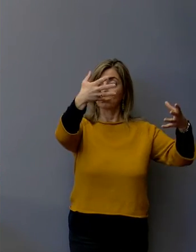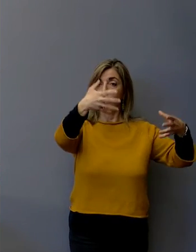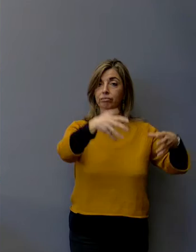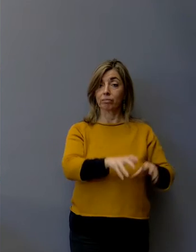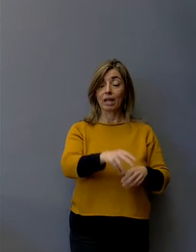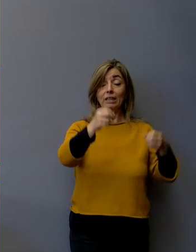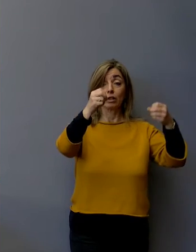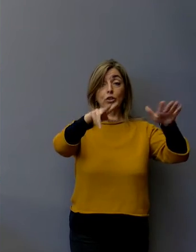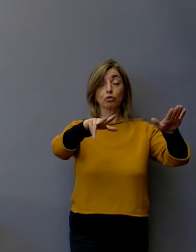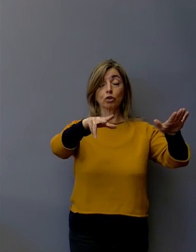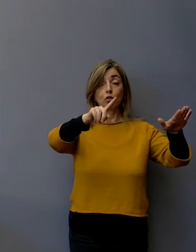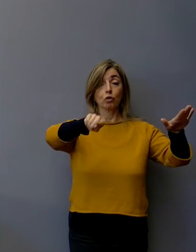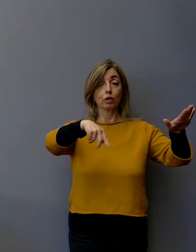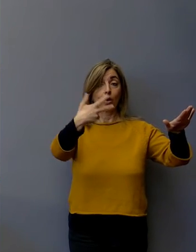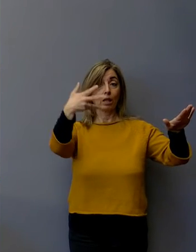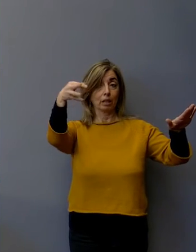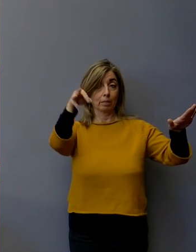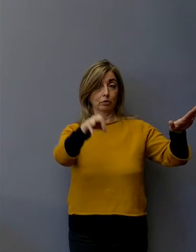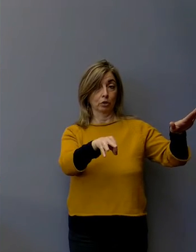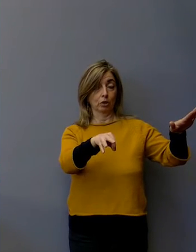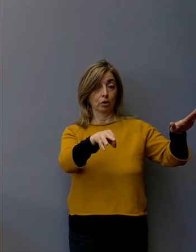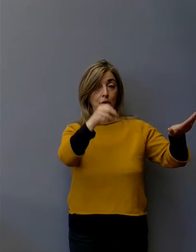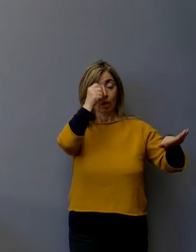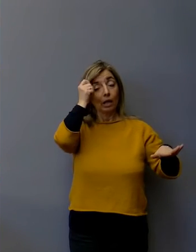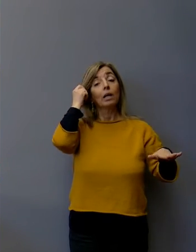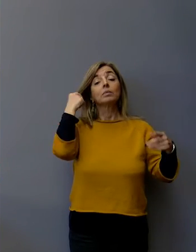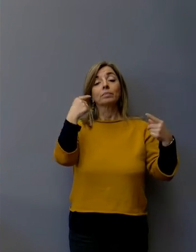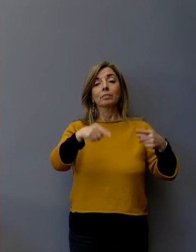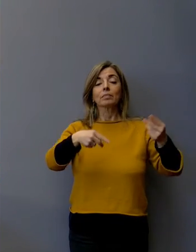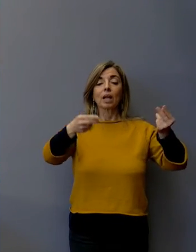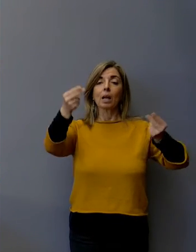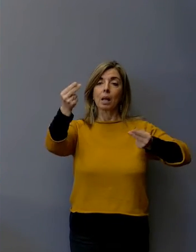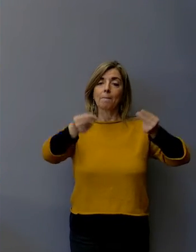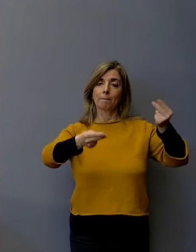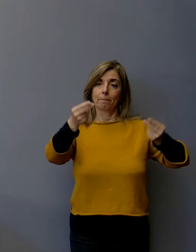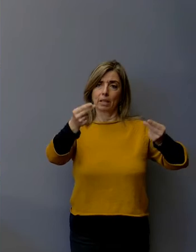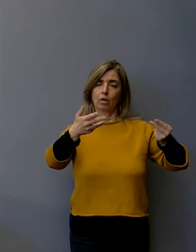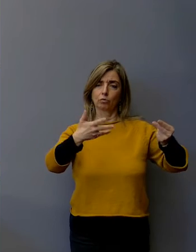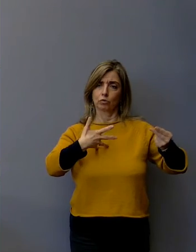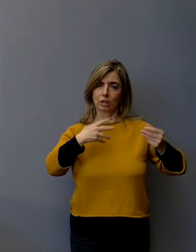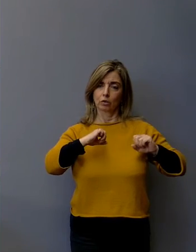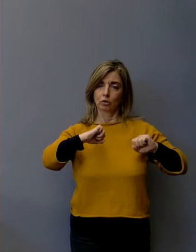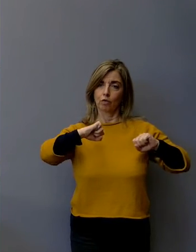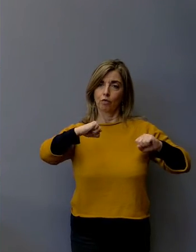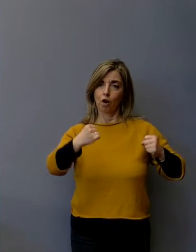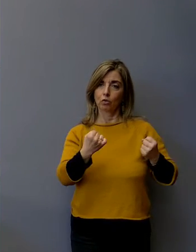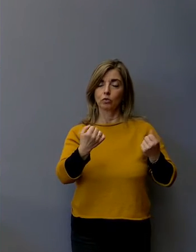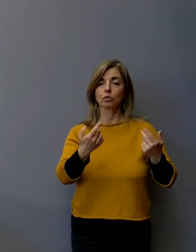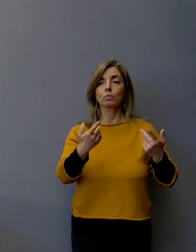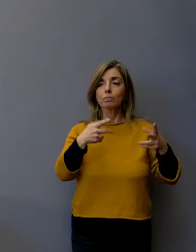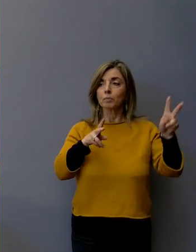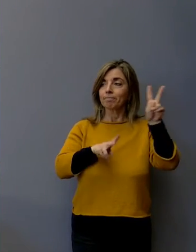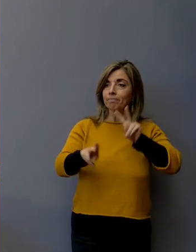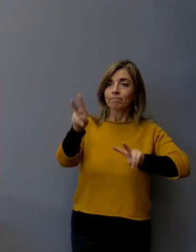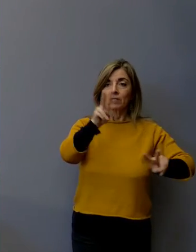ecco in questo quadro preoccupa un bilancio conservativo che fa lo sforzo e lo riconosciamo di reperire le risorse per finanziare